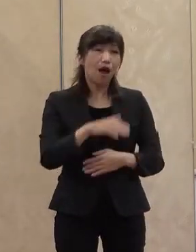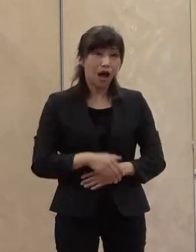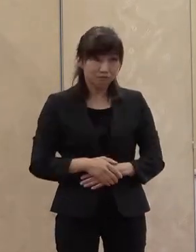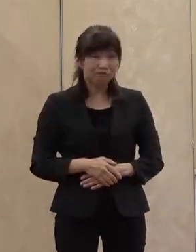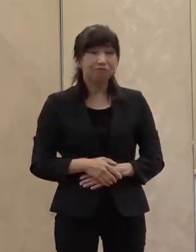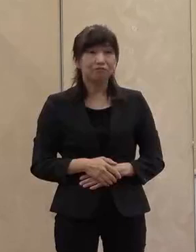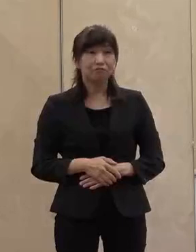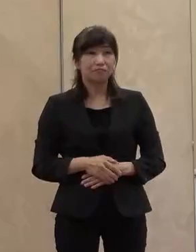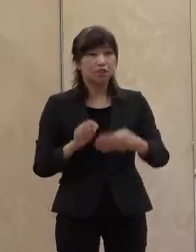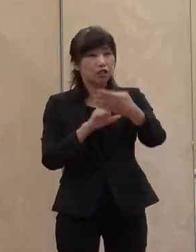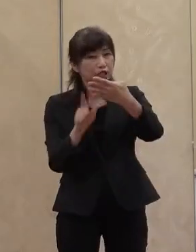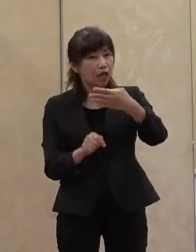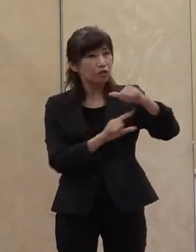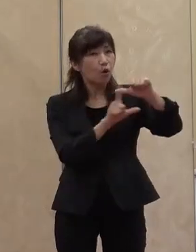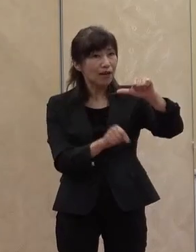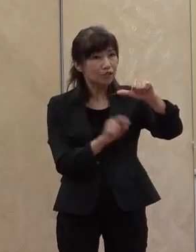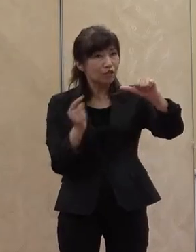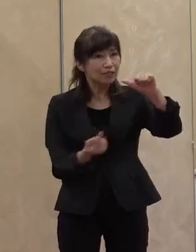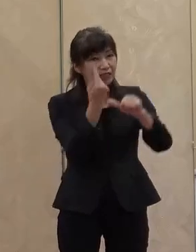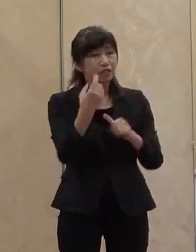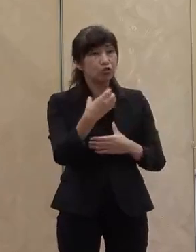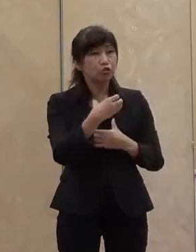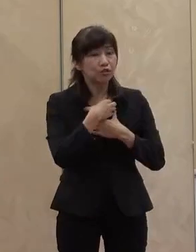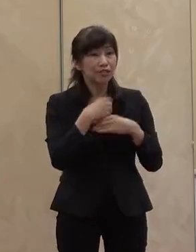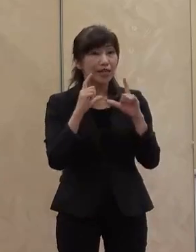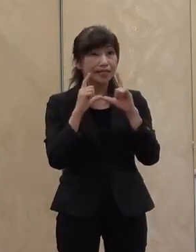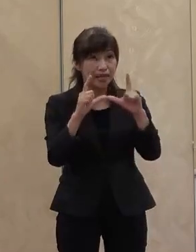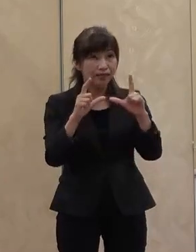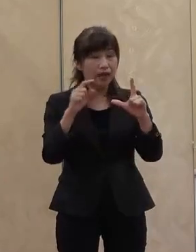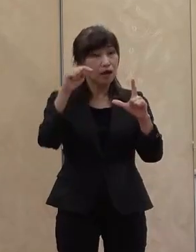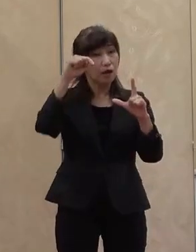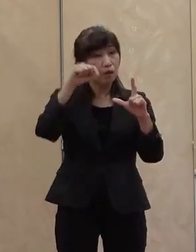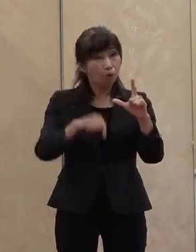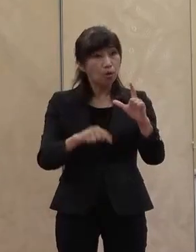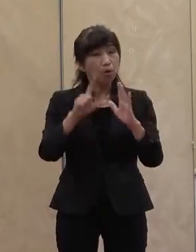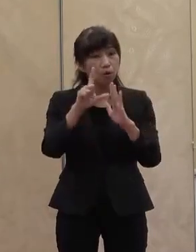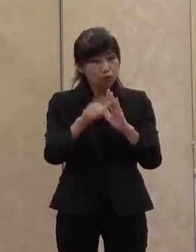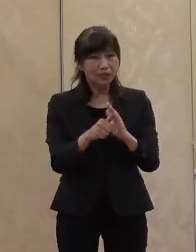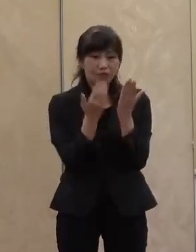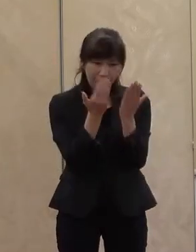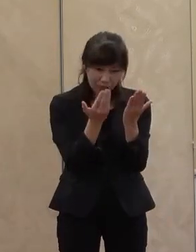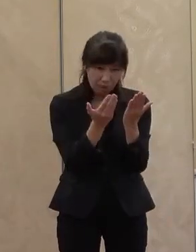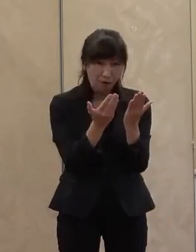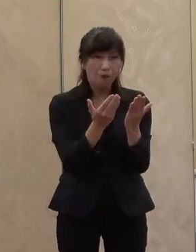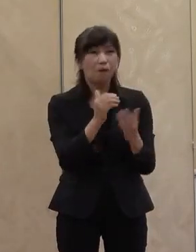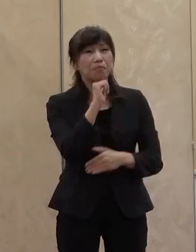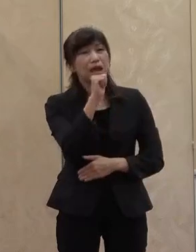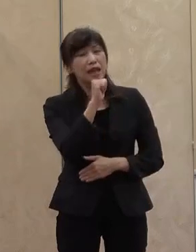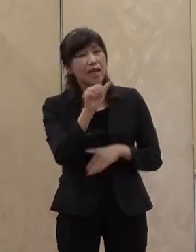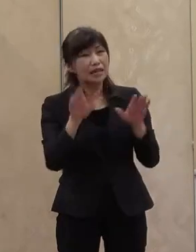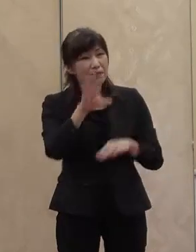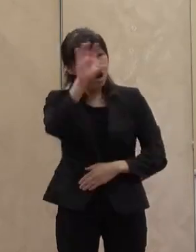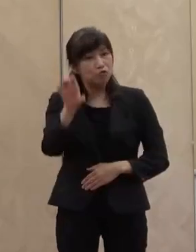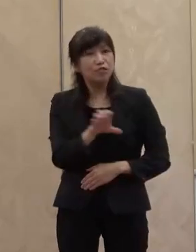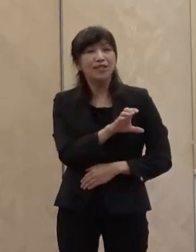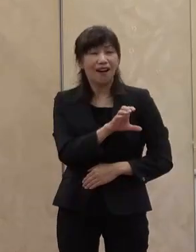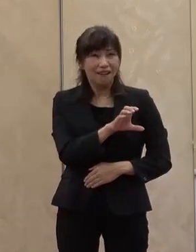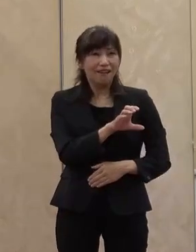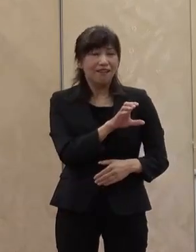月に緊急事態宣言ありましたから、その時に事業がこなせなかった部分振り返りやってます。それ